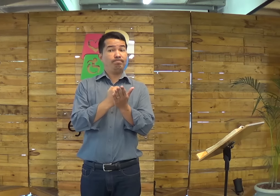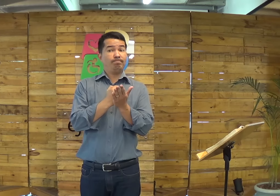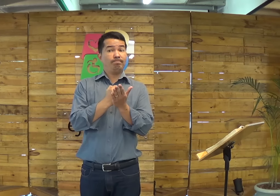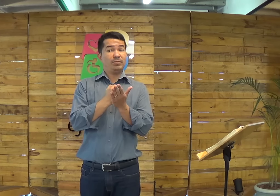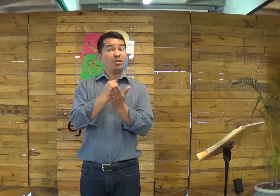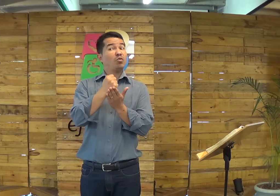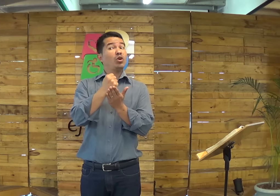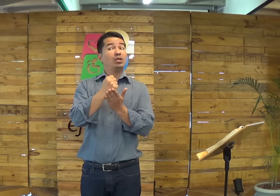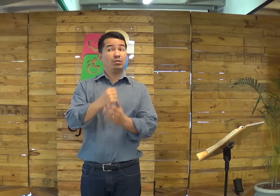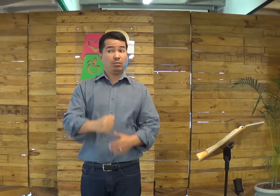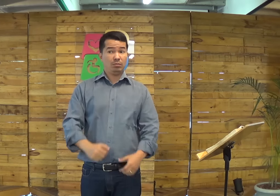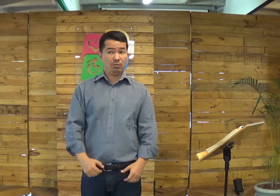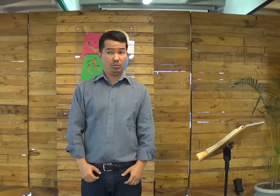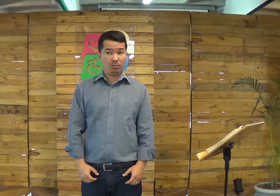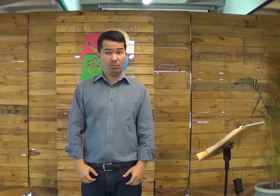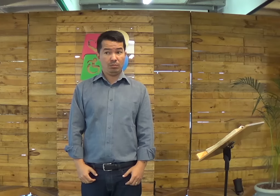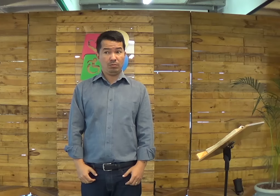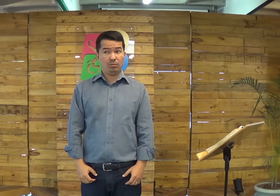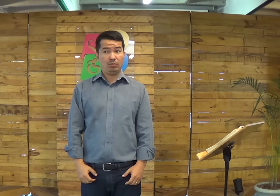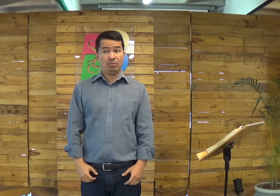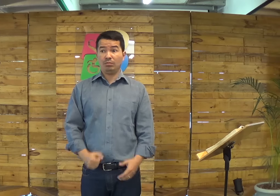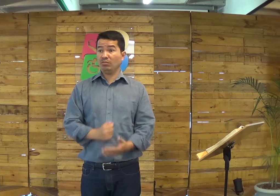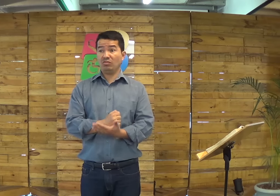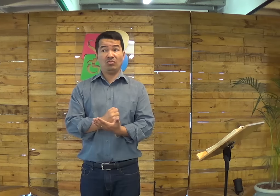aqui e o tempo já